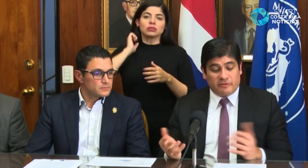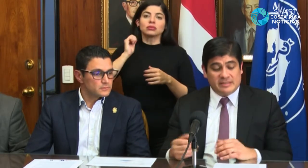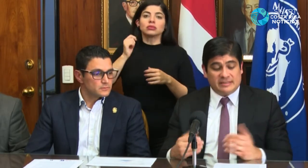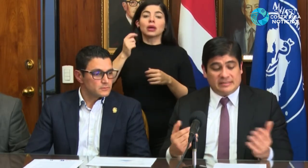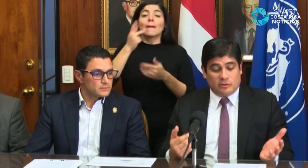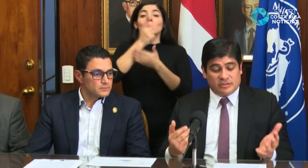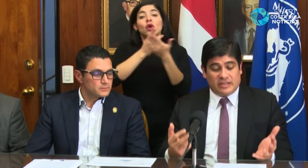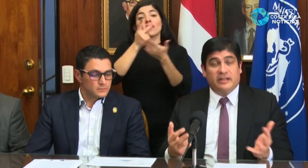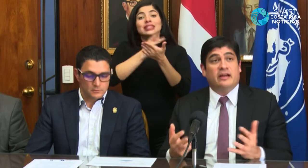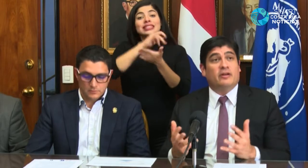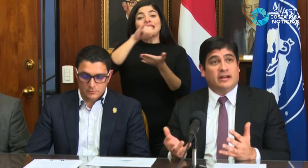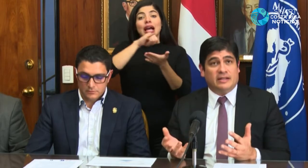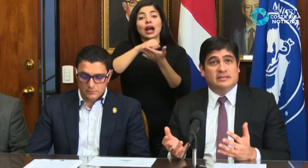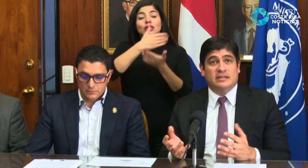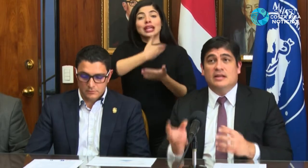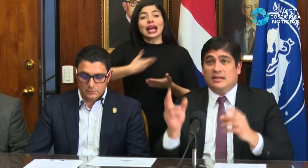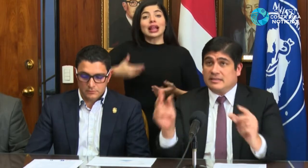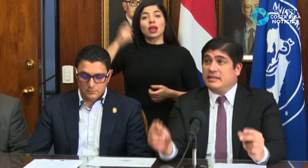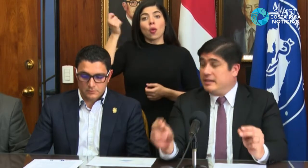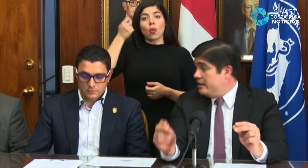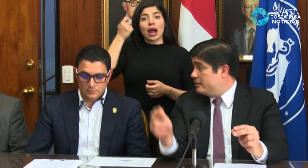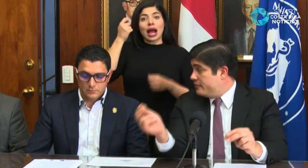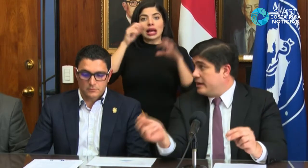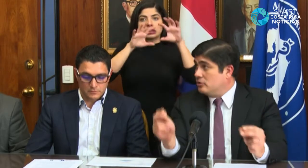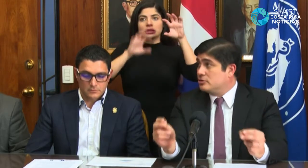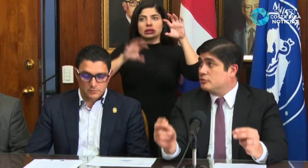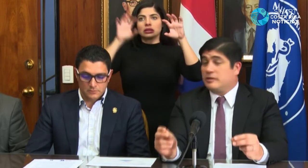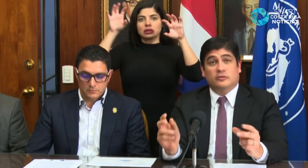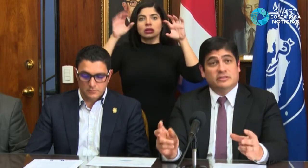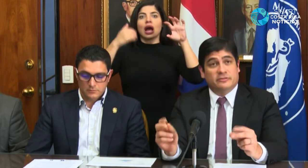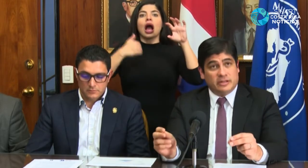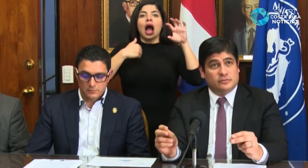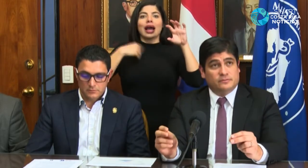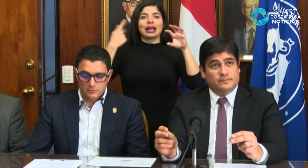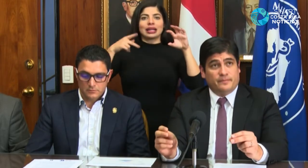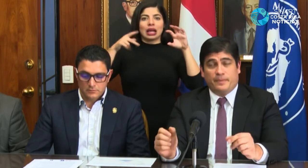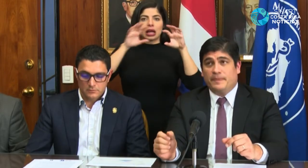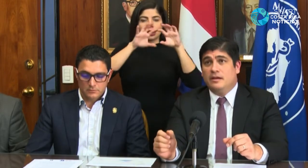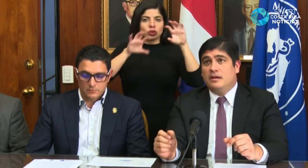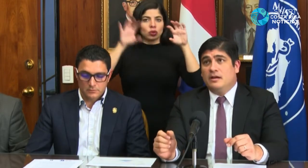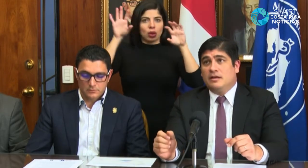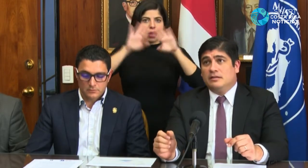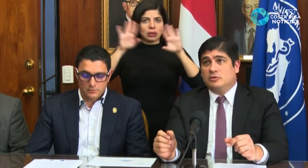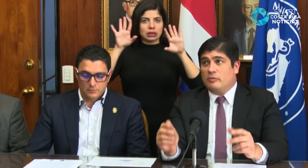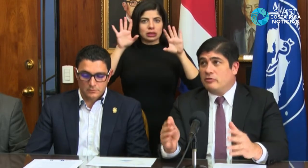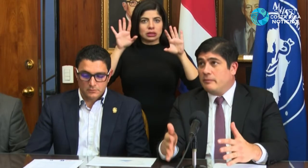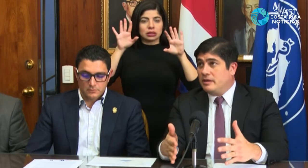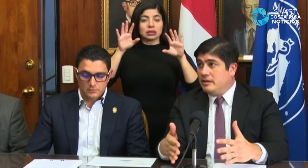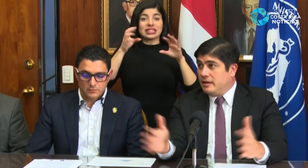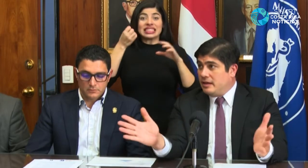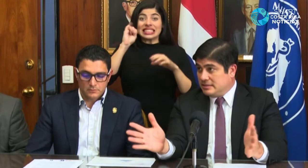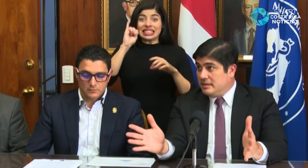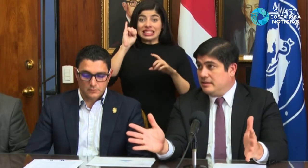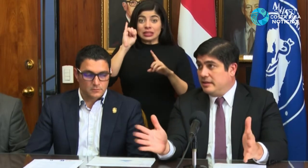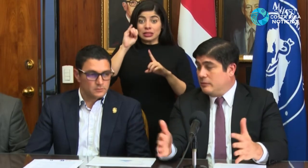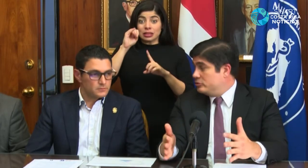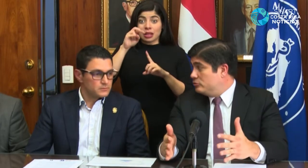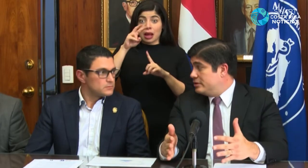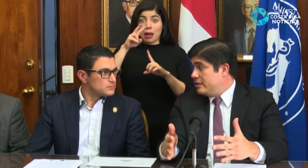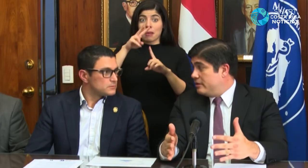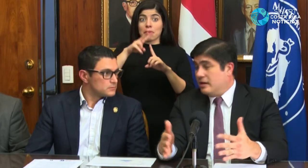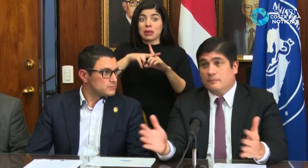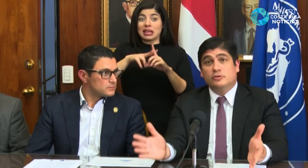las provincias de San José, Heredia y Guanacaste las que tienen identificados esos factores de riesgo. Tomar una medida así,